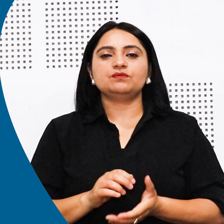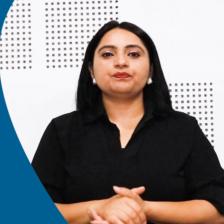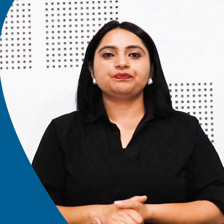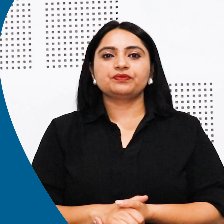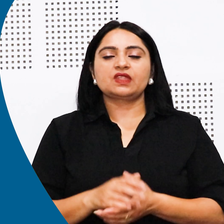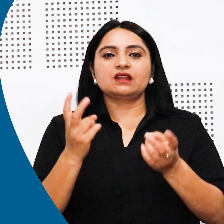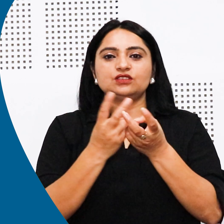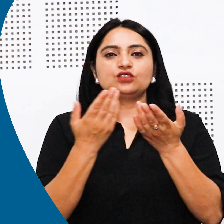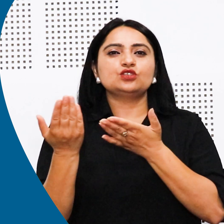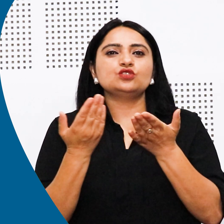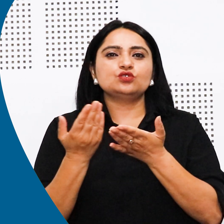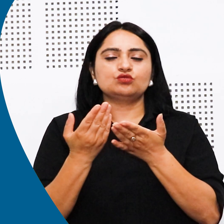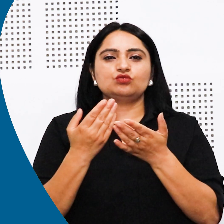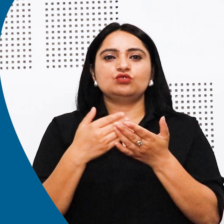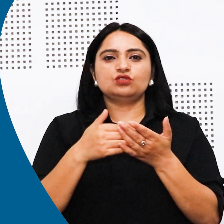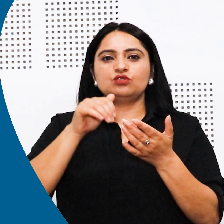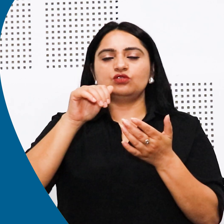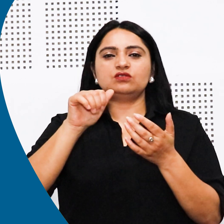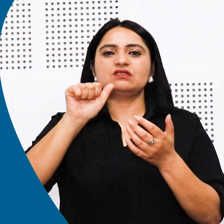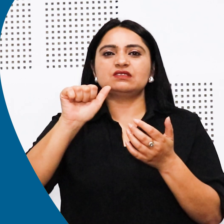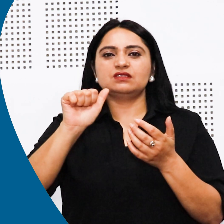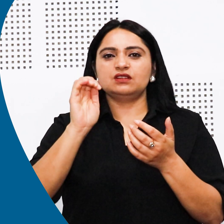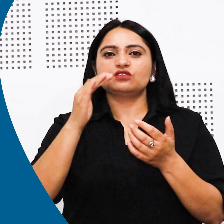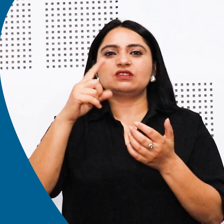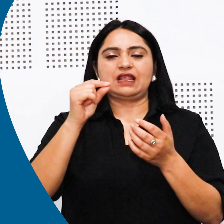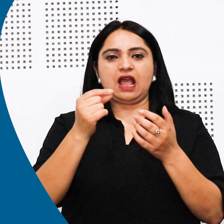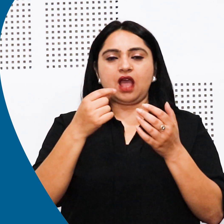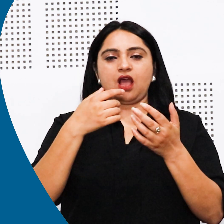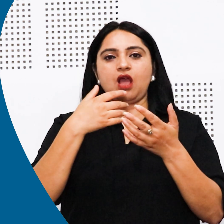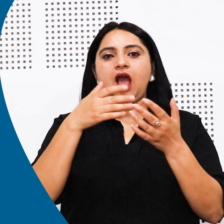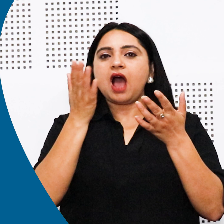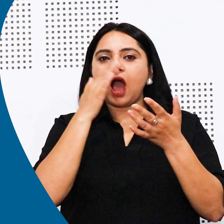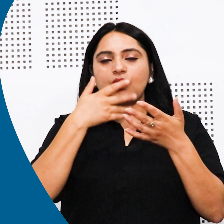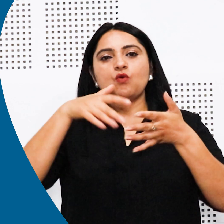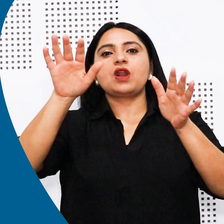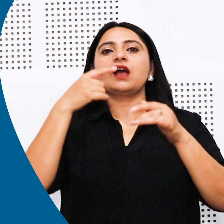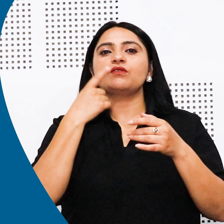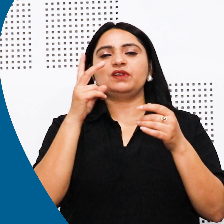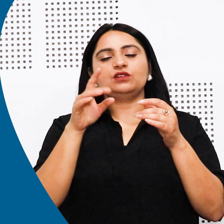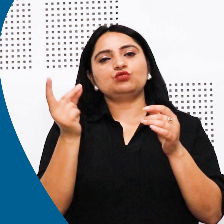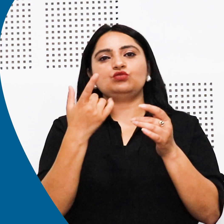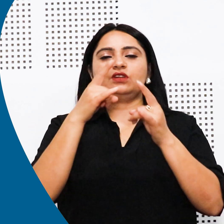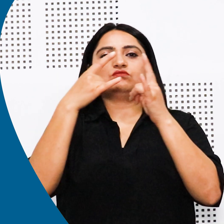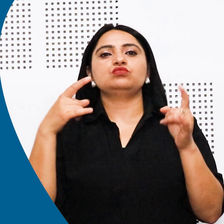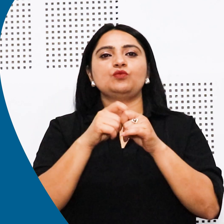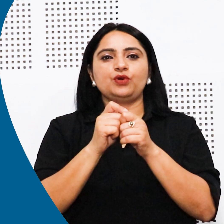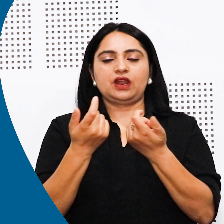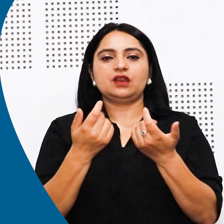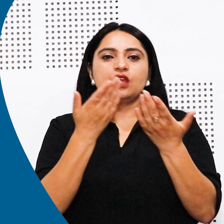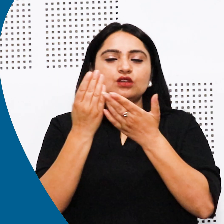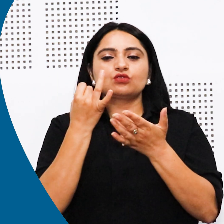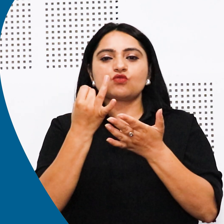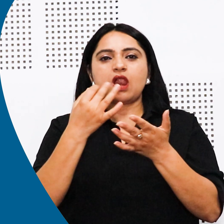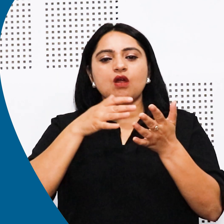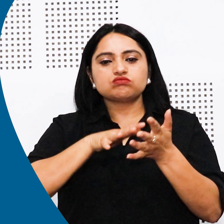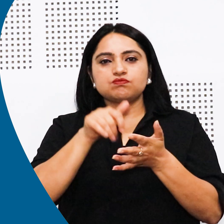जस्तै विद्यालयको कर्कट पाता उडायो भने तत्काल त्यहाँ गएर तिरपाल लगाउने कुराहरू, यस्ता खालका कुराहरू, जुन एउटा स्कुलको चाहिँ शौचालय बगाइगयो भने तत्काल